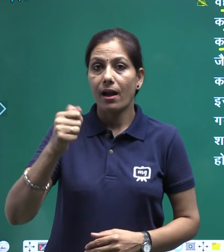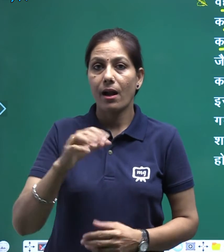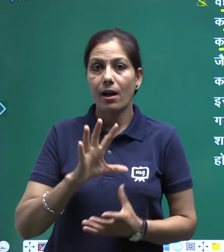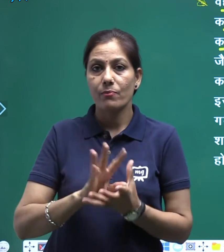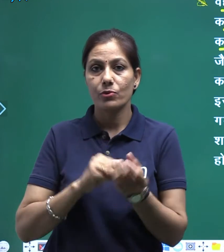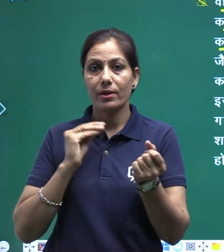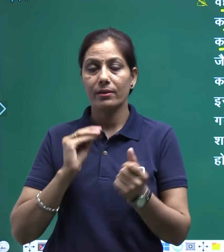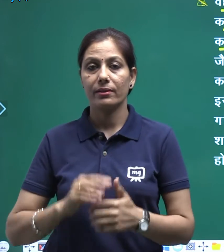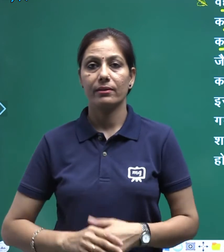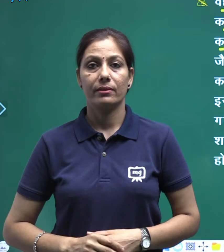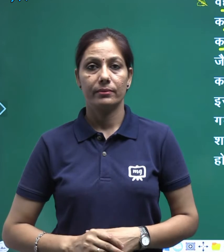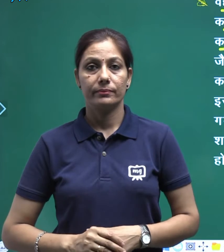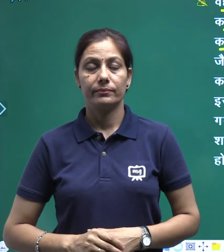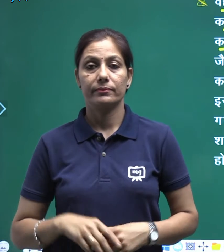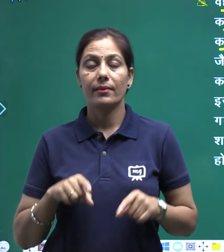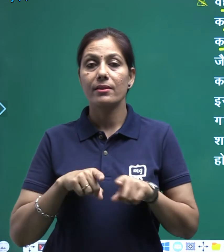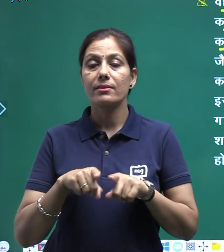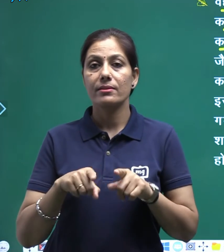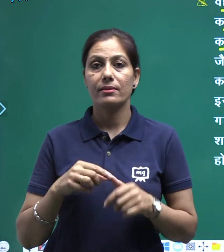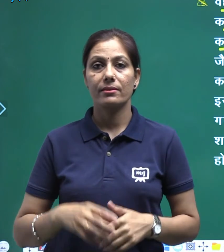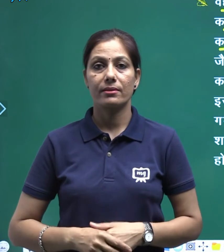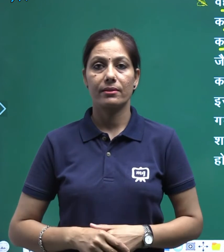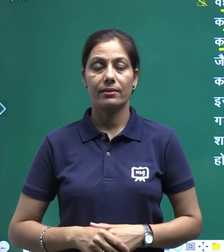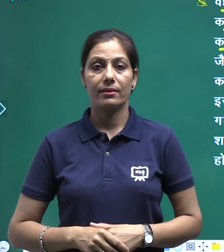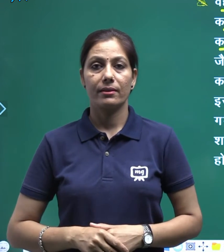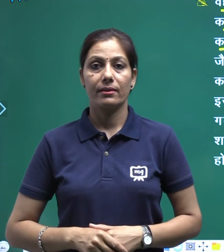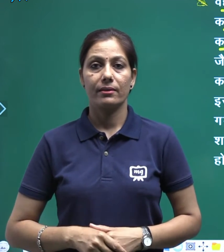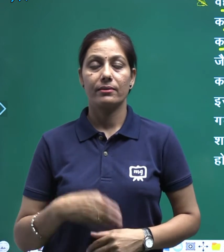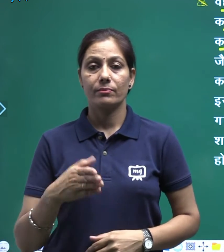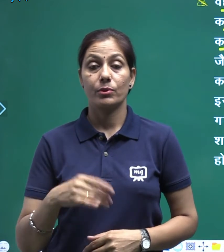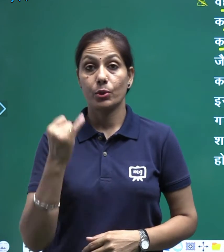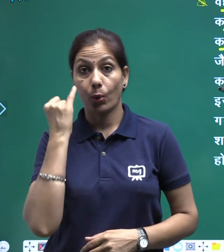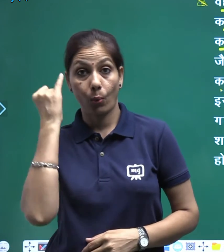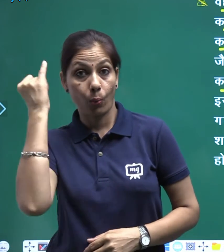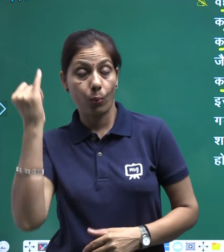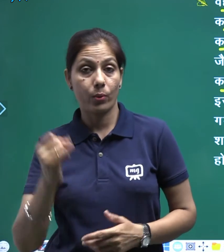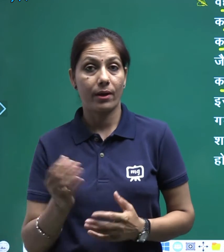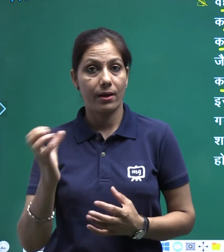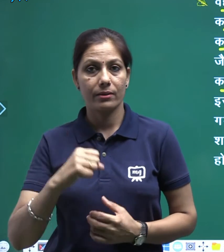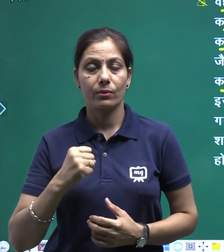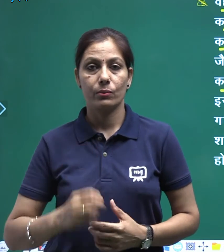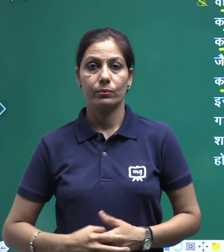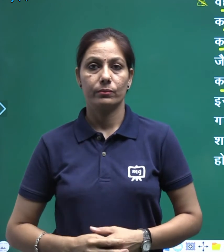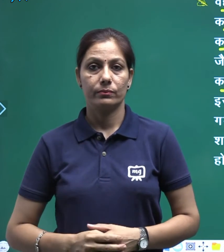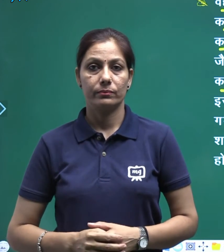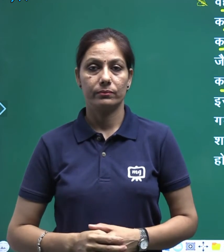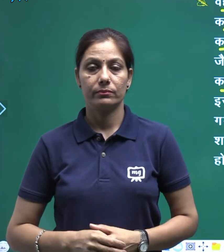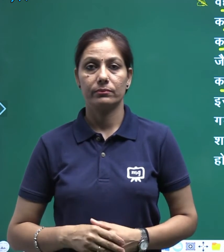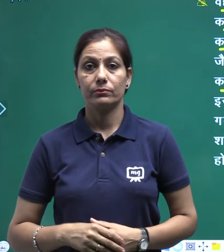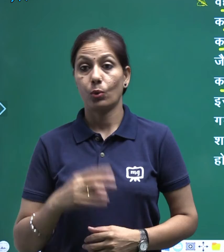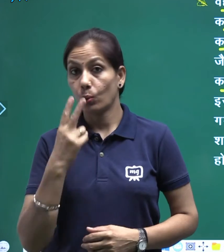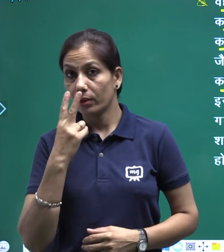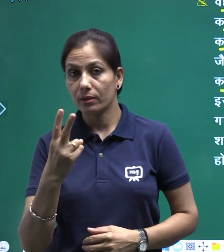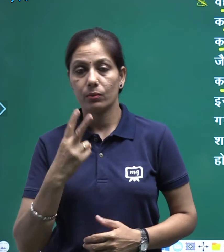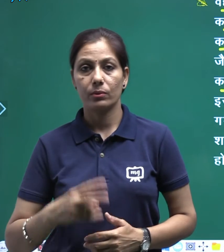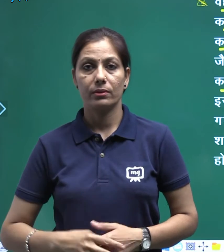चुरा लेती है, जैसे तैसे जब मैं उसे ढूंढ कर लाता हूँ तो देखता हूँ